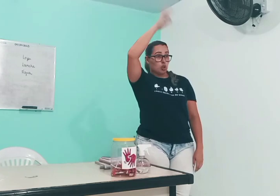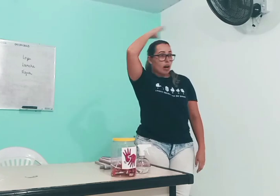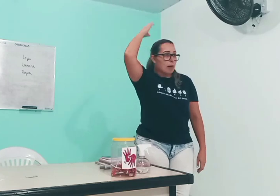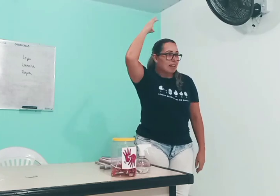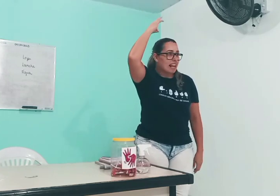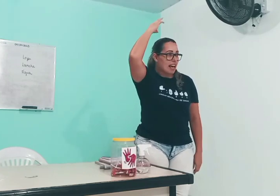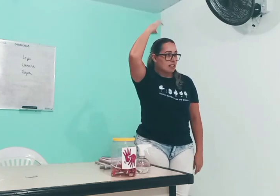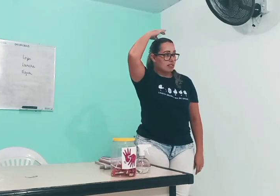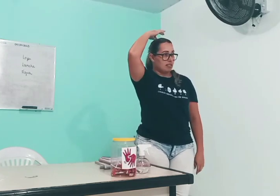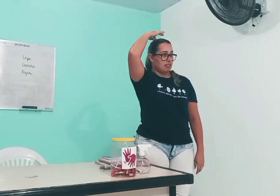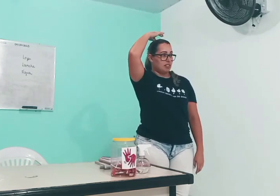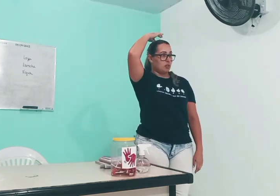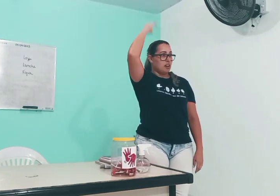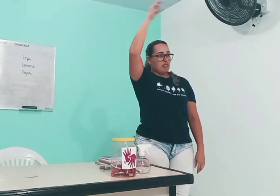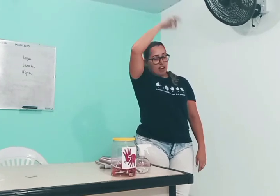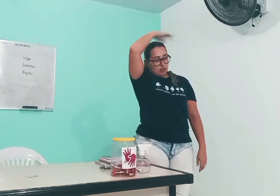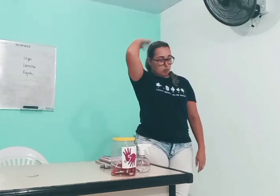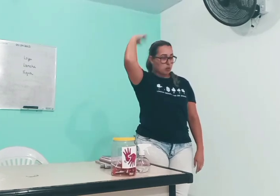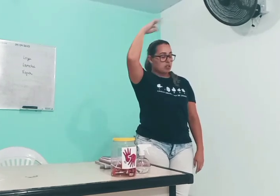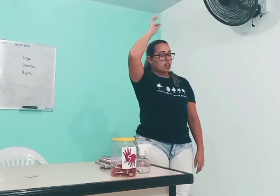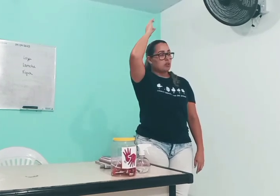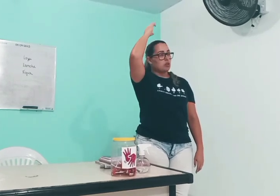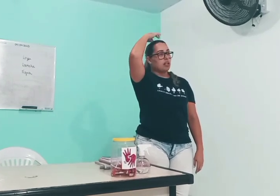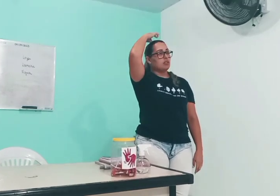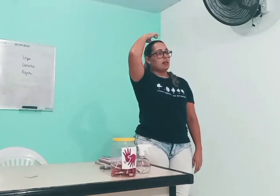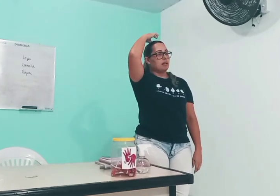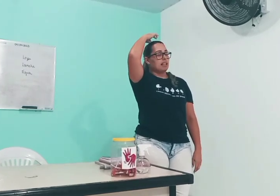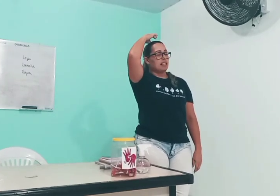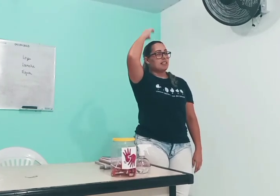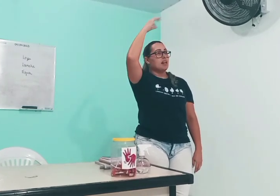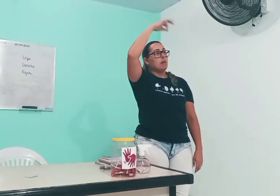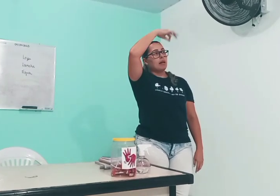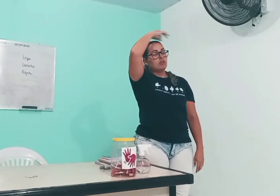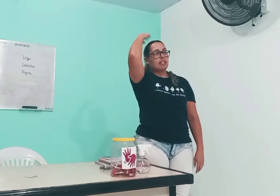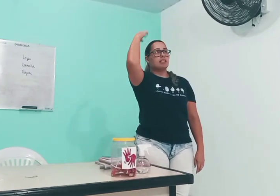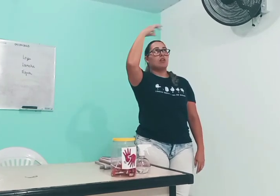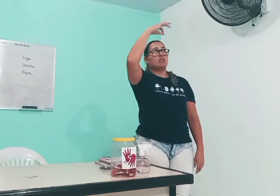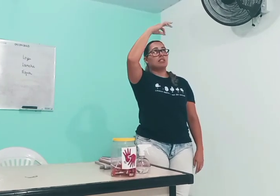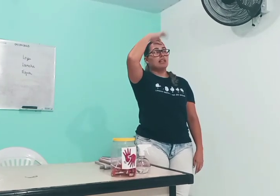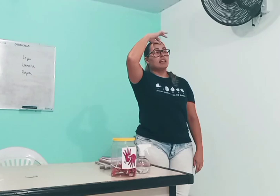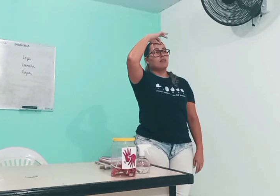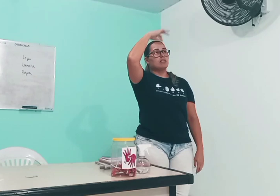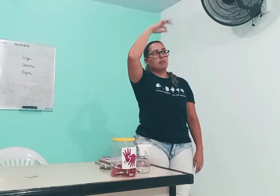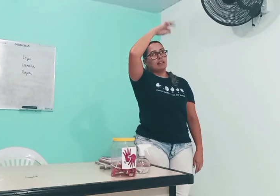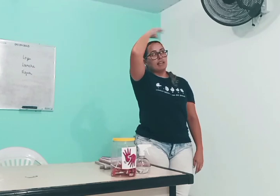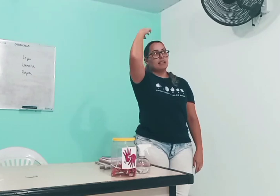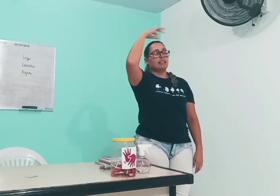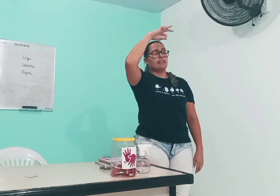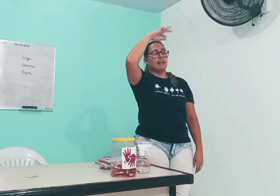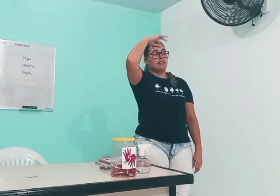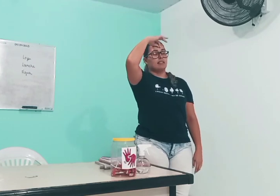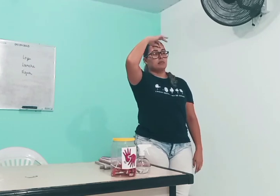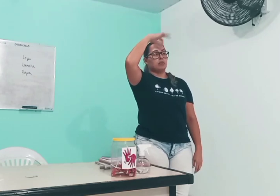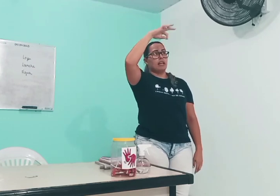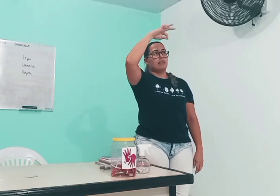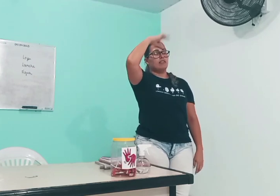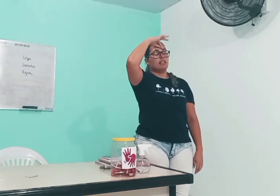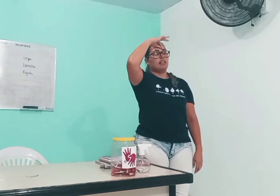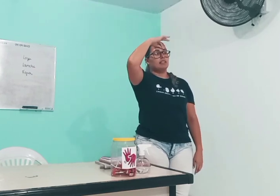lá para trás. Vai o Espírito Santo jogando lá para trás. Para não ter esse negócio de sem querer você bater aqui na testa, porque aí vira,